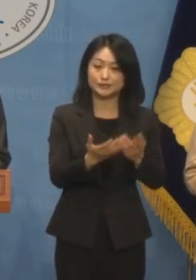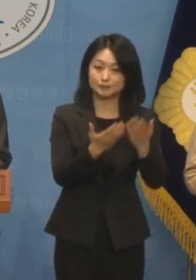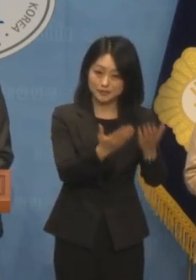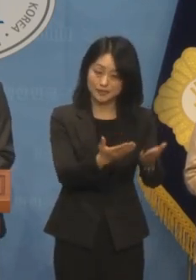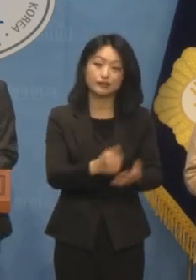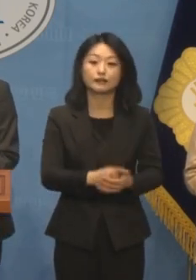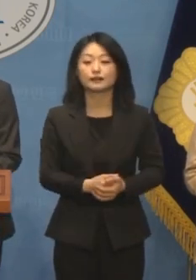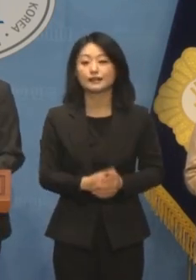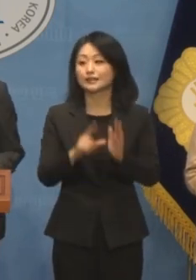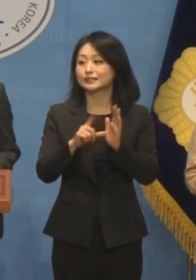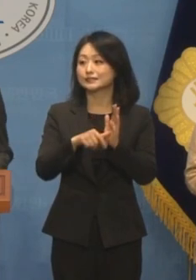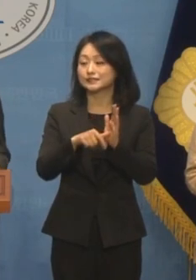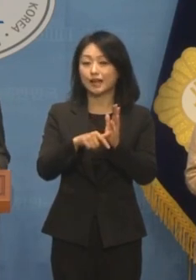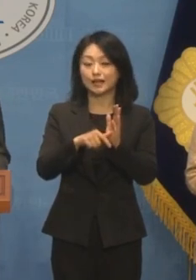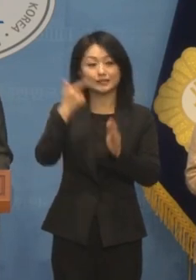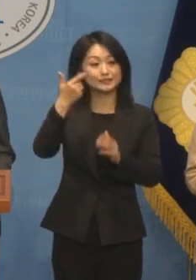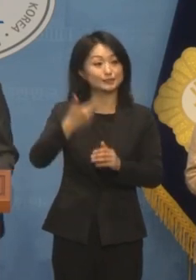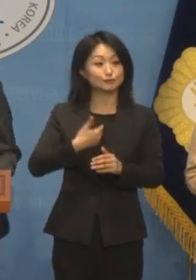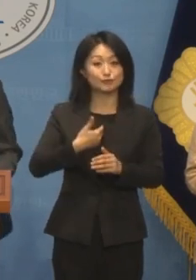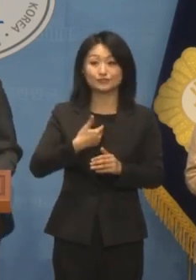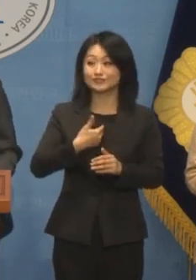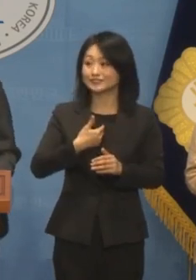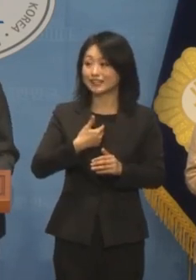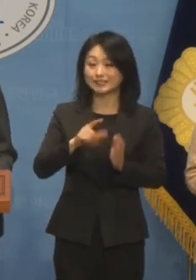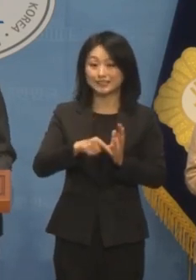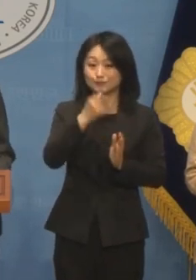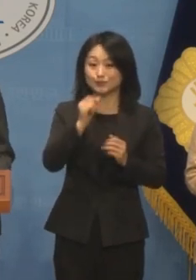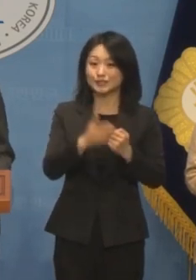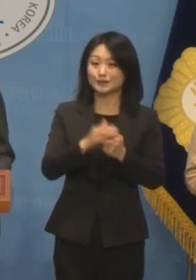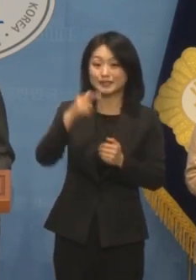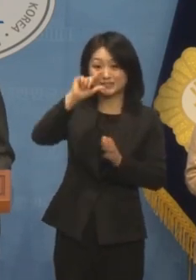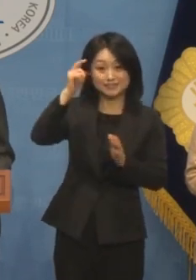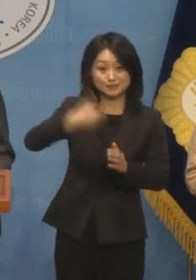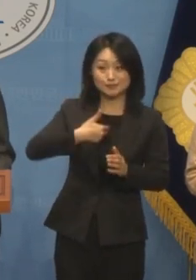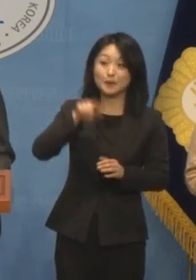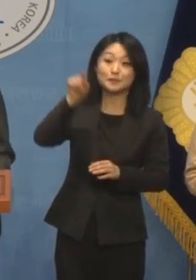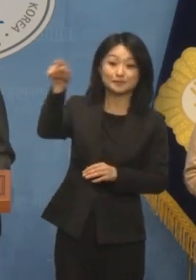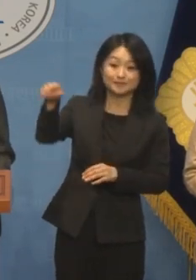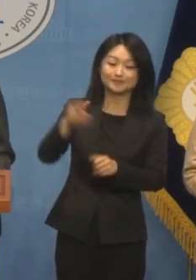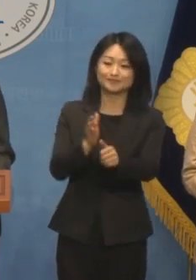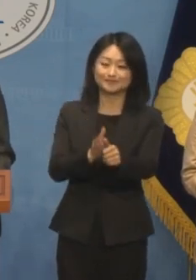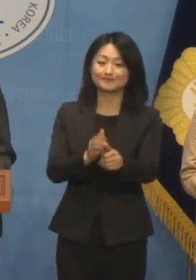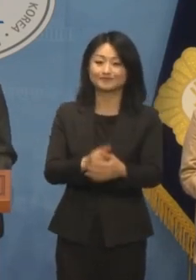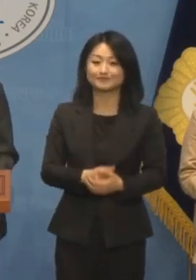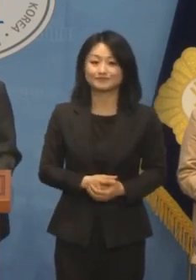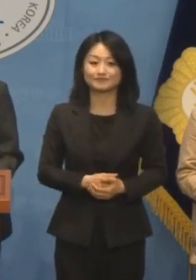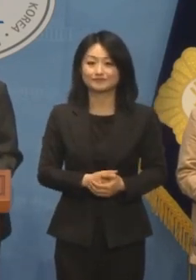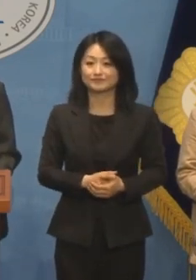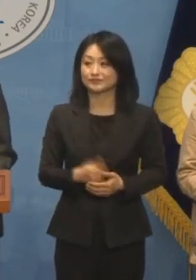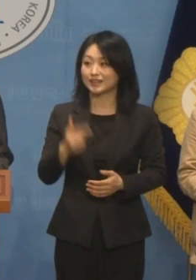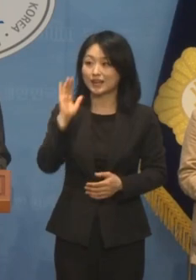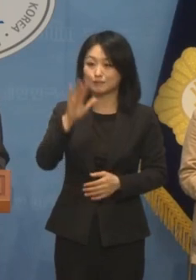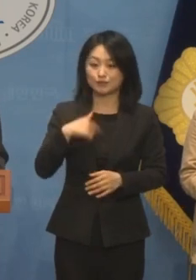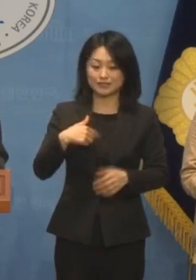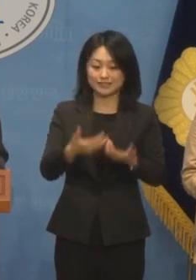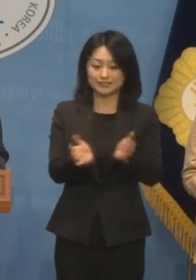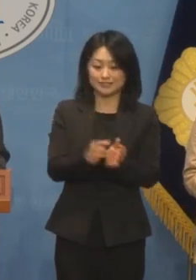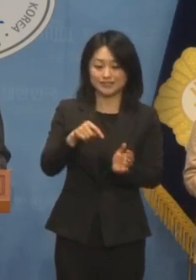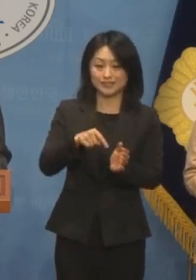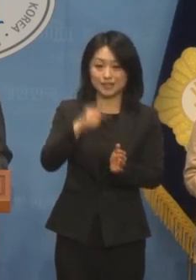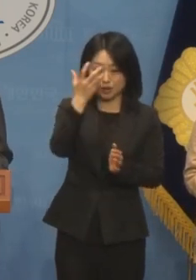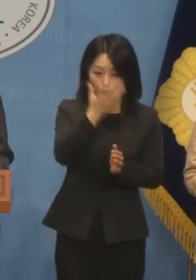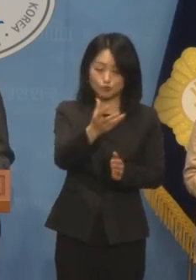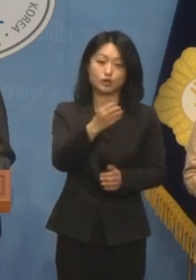감사드립니다. 시간 관계상 질의응답은요 나가서 옆에서 받도록 그렇게 하겠습니다. 저희 공대위는 앞으로 카라 후원